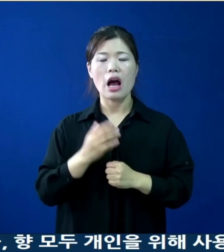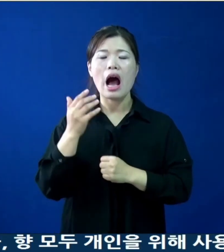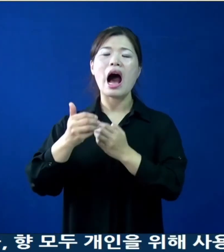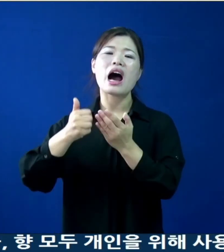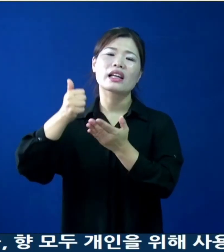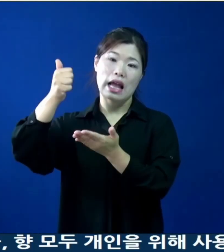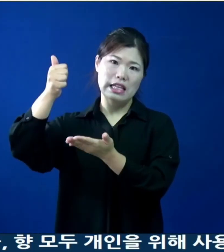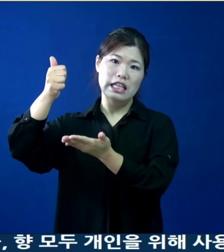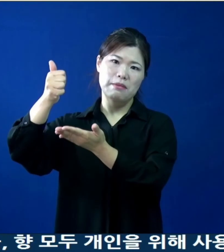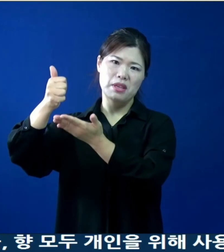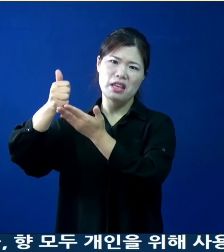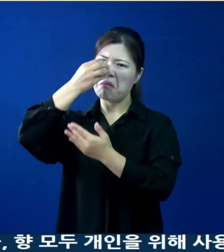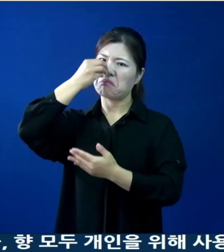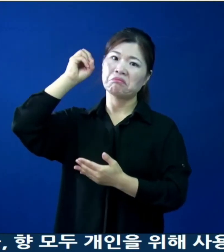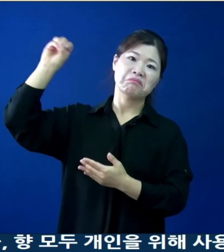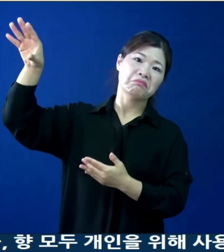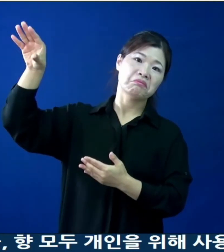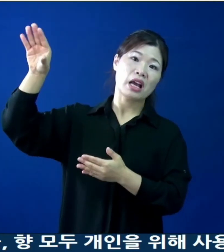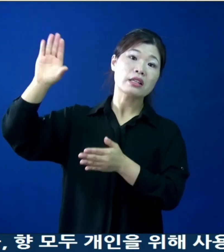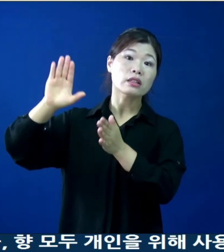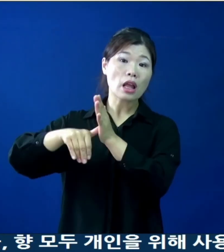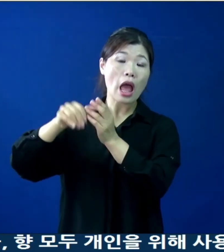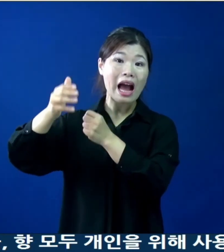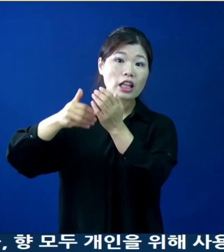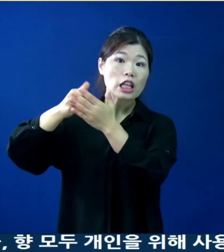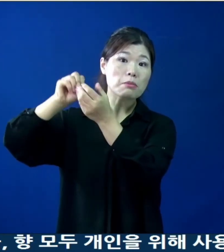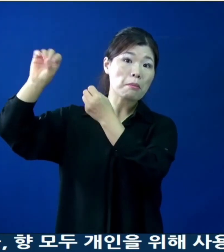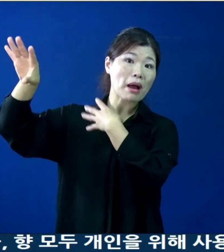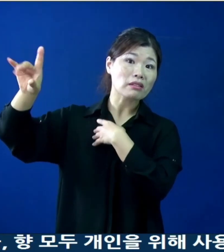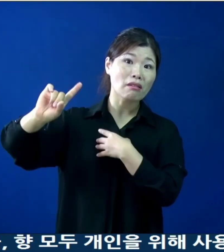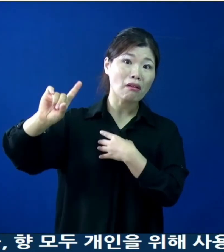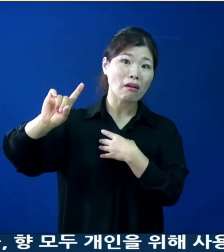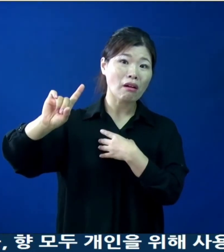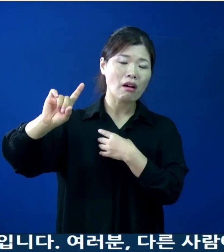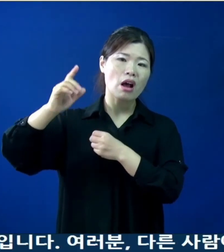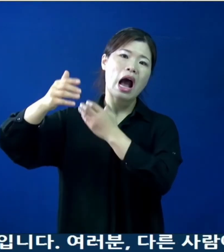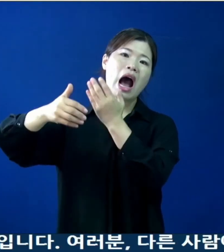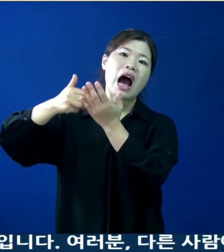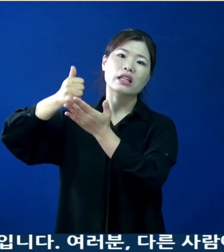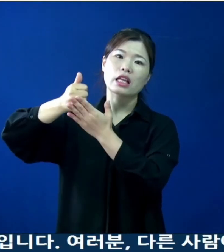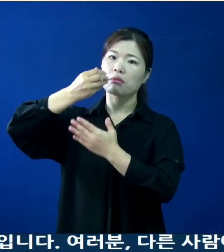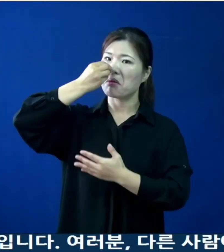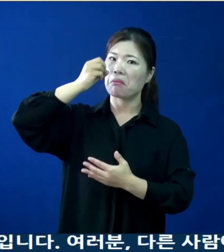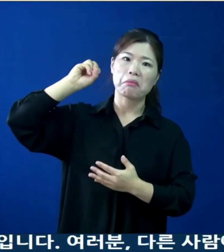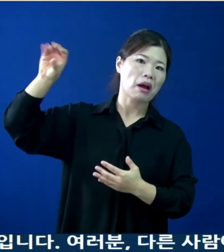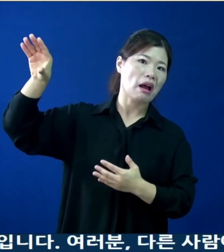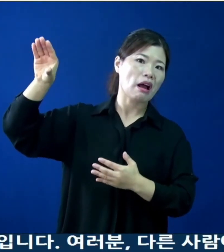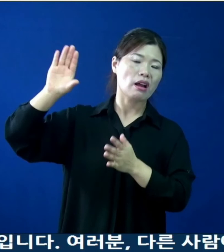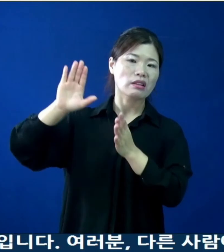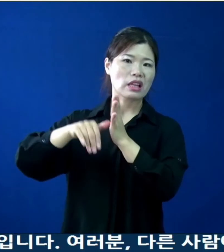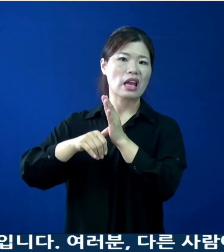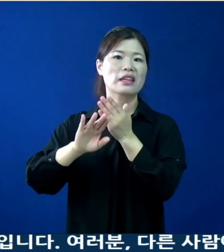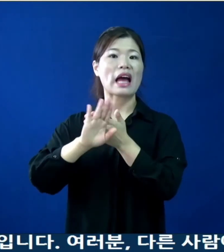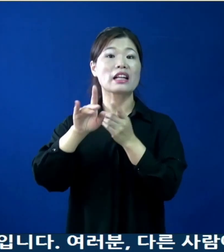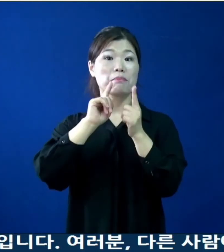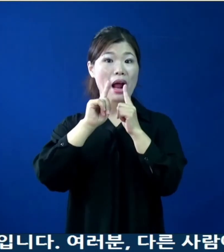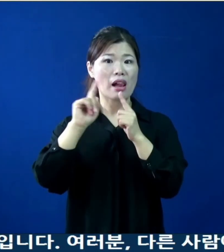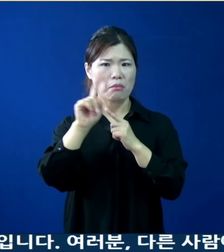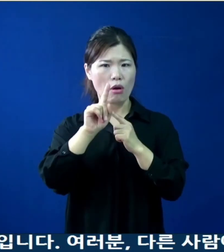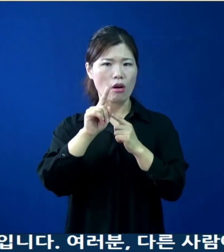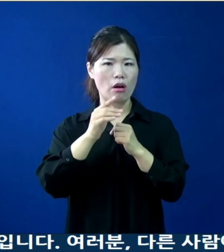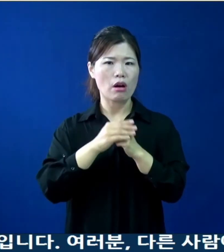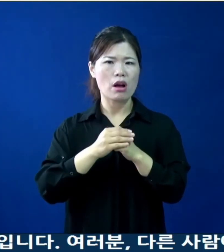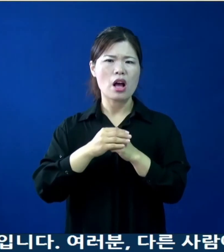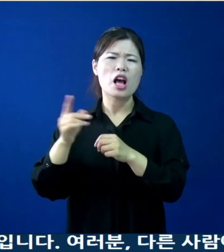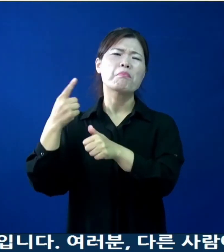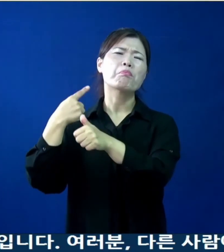하나님이 무시당했을 때 하나님의 반응은 어떨까요? 하나님이 무시당한 상태를 다른 표현으로 하면